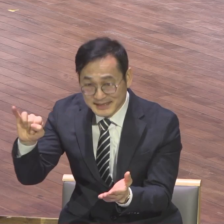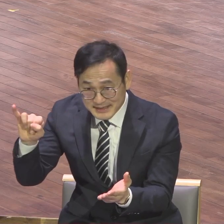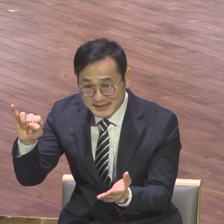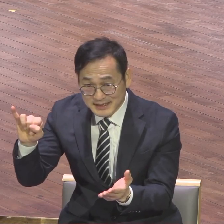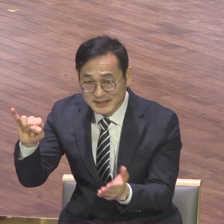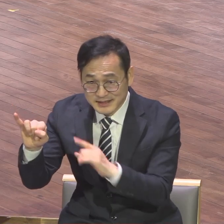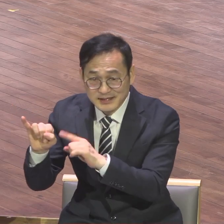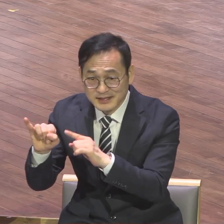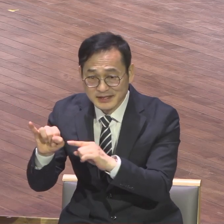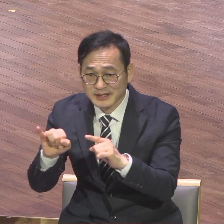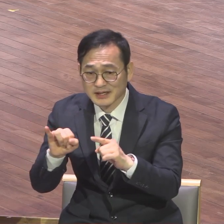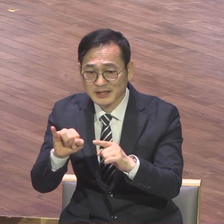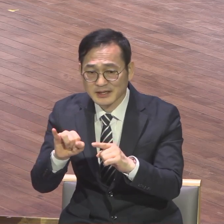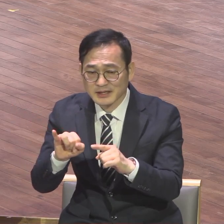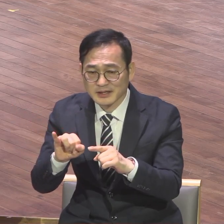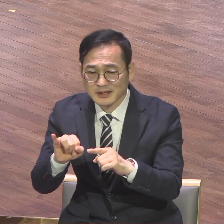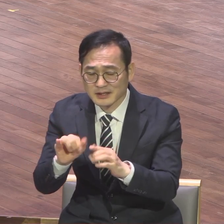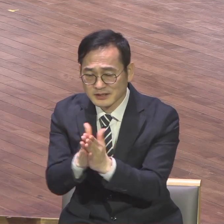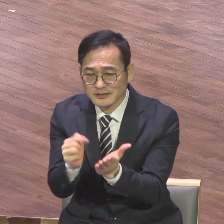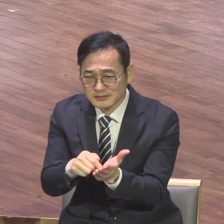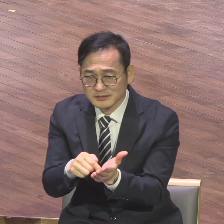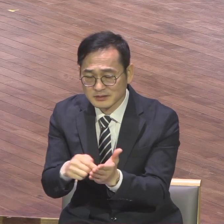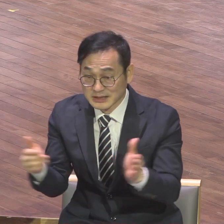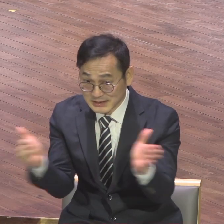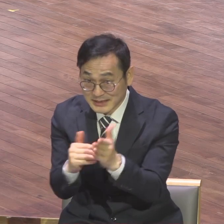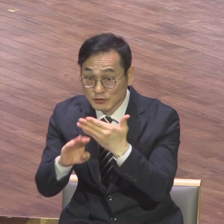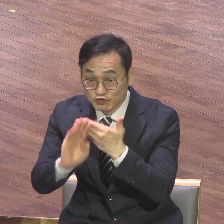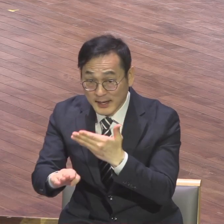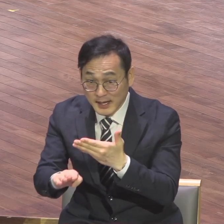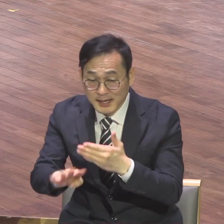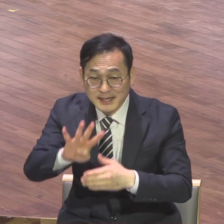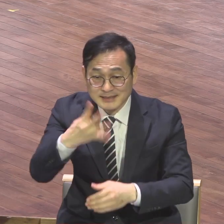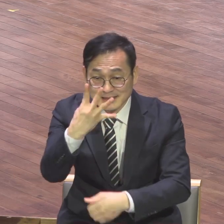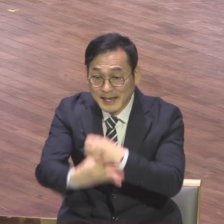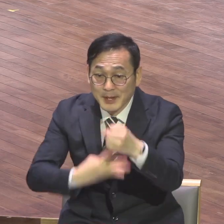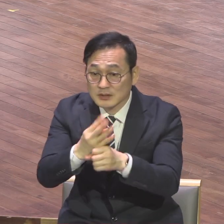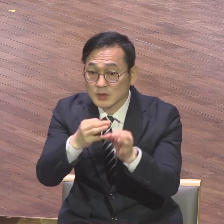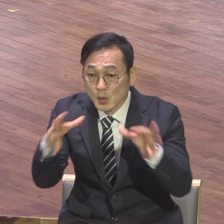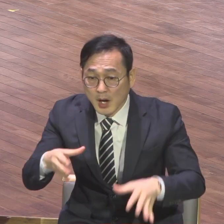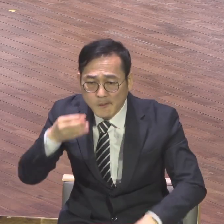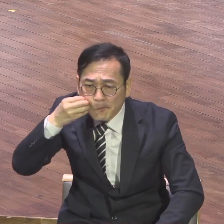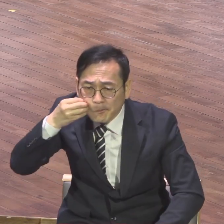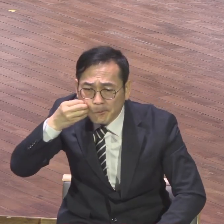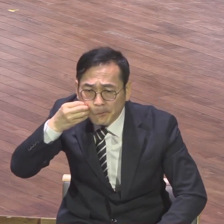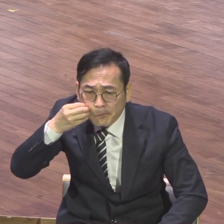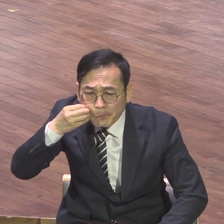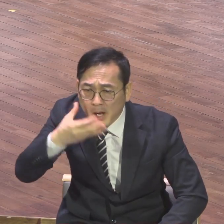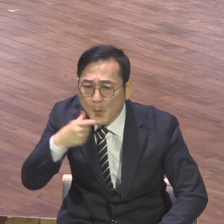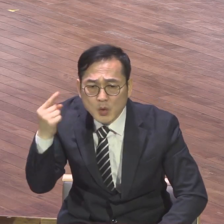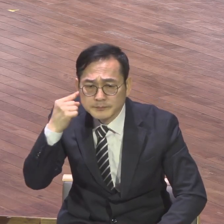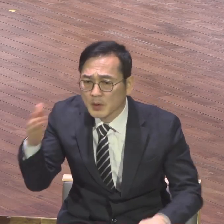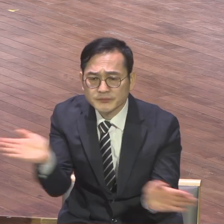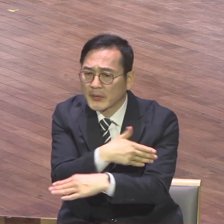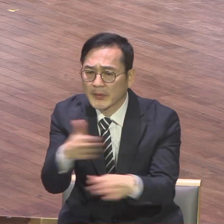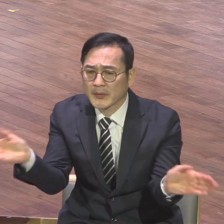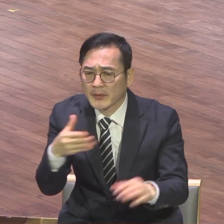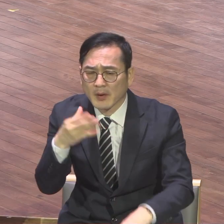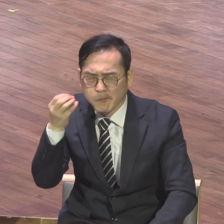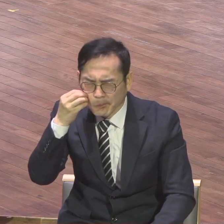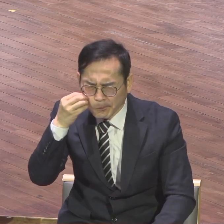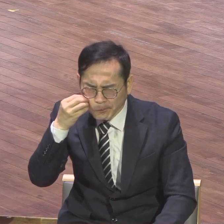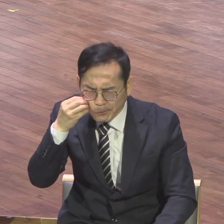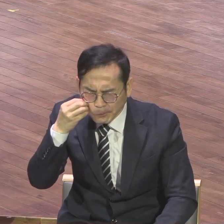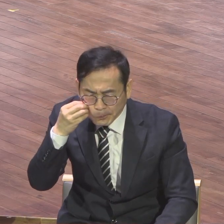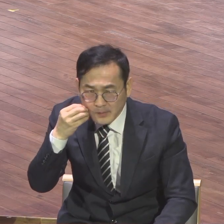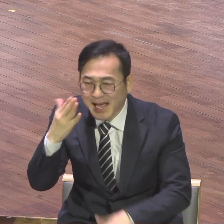하나님 말씀이 없었어요. 400년 동안 완전히 암흑기였어요. 말씀이 안 들리는, 하나님 말씀